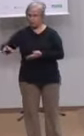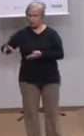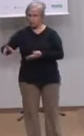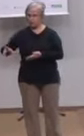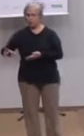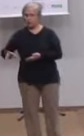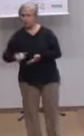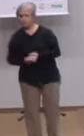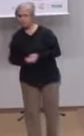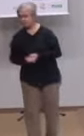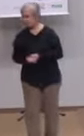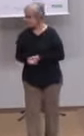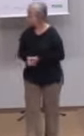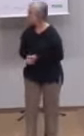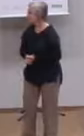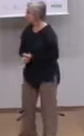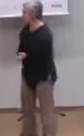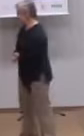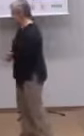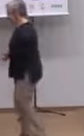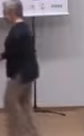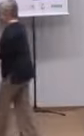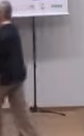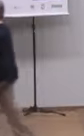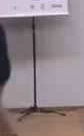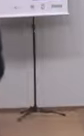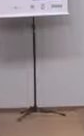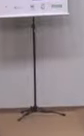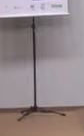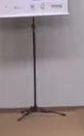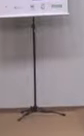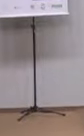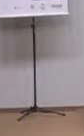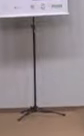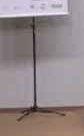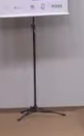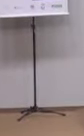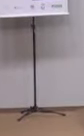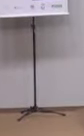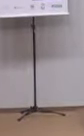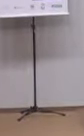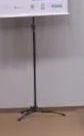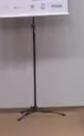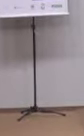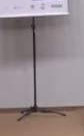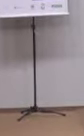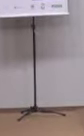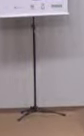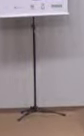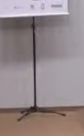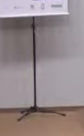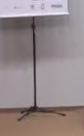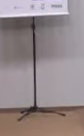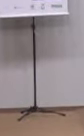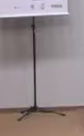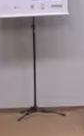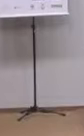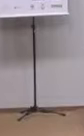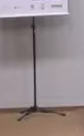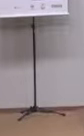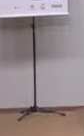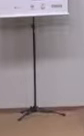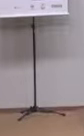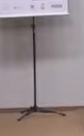Boa tarde. Eu volto para o Rio Grande do Sul sabendo que lá a Arela está fazendo o papel dela